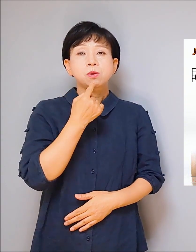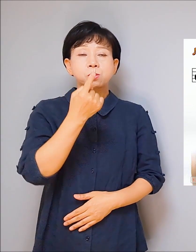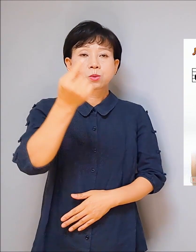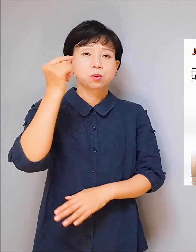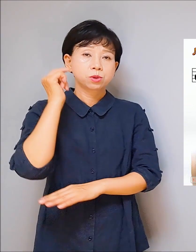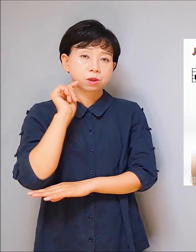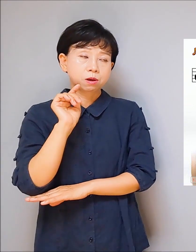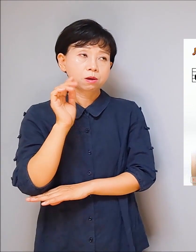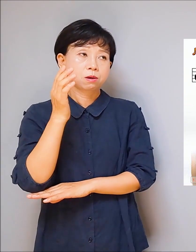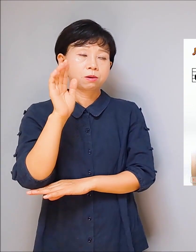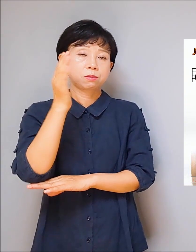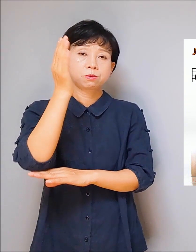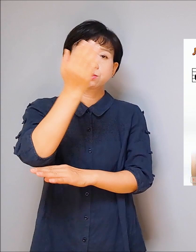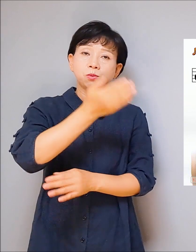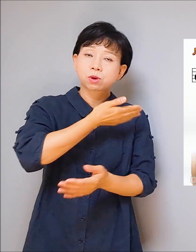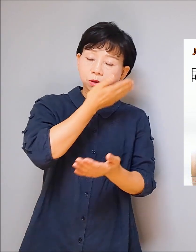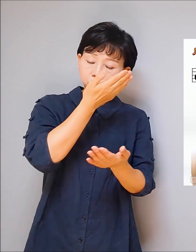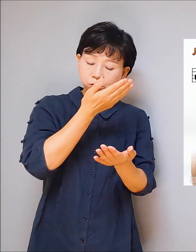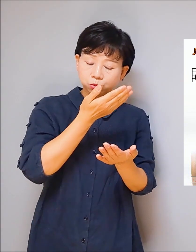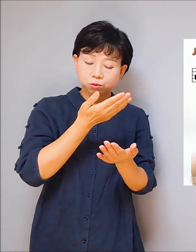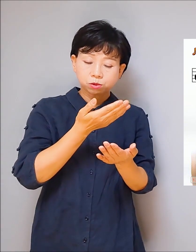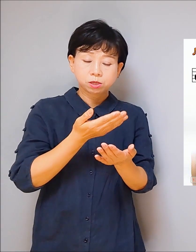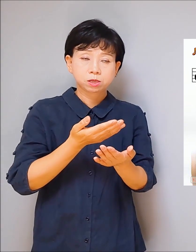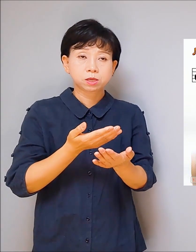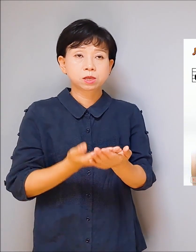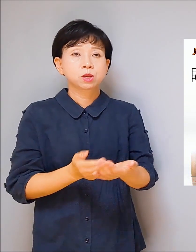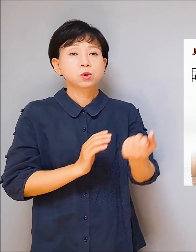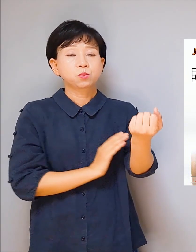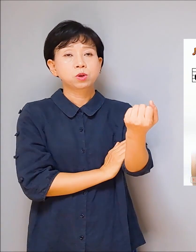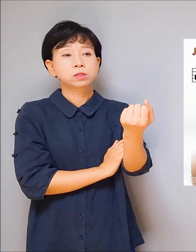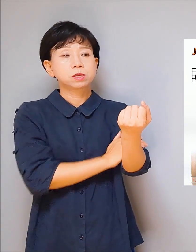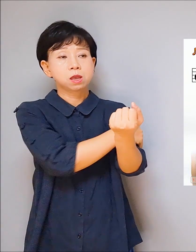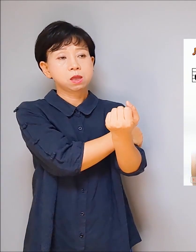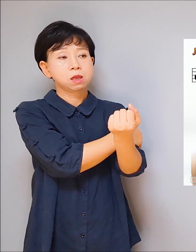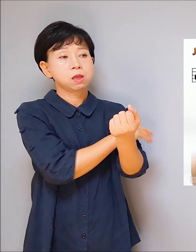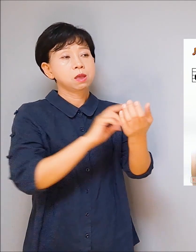없네. 오 영광과 존귀